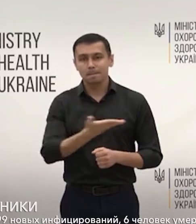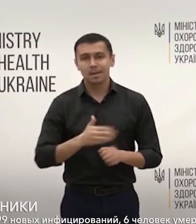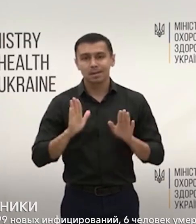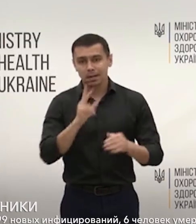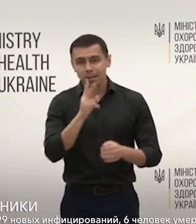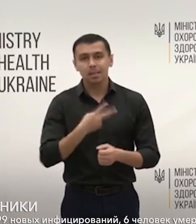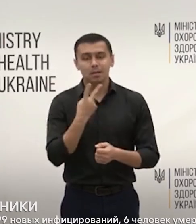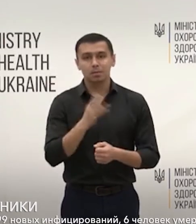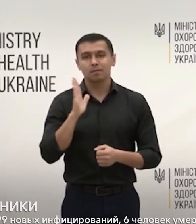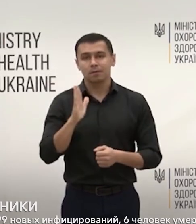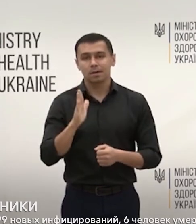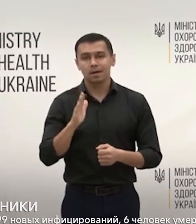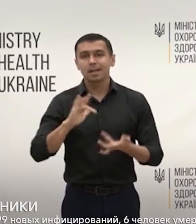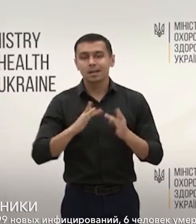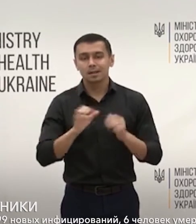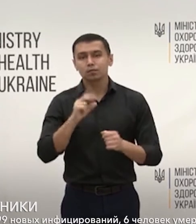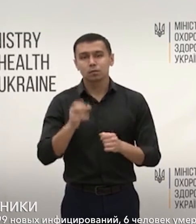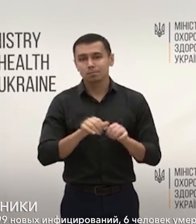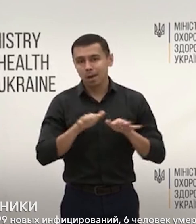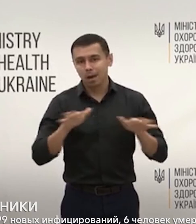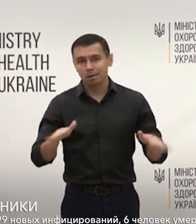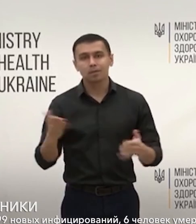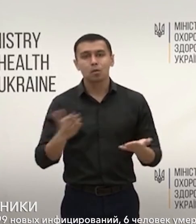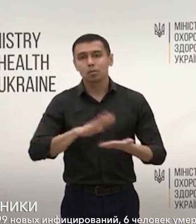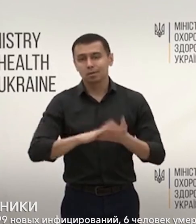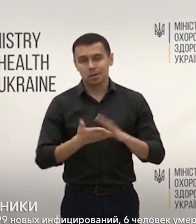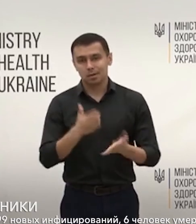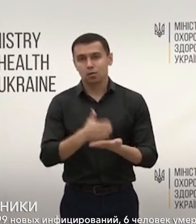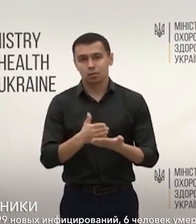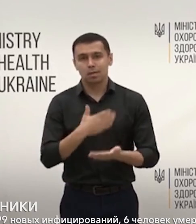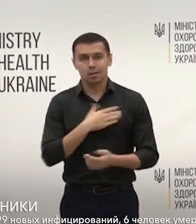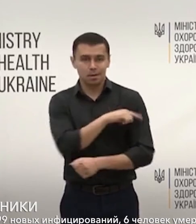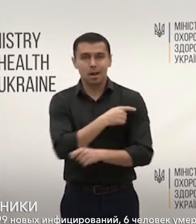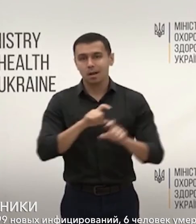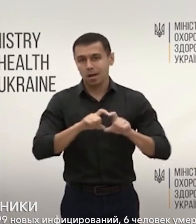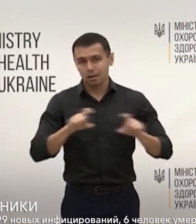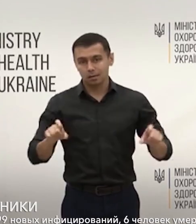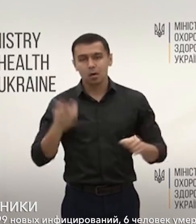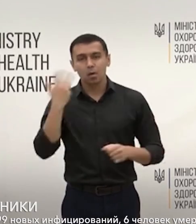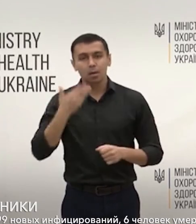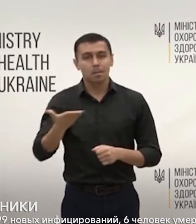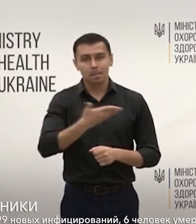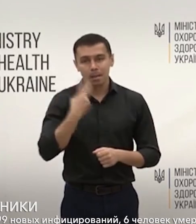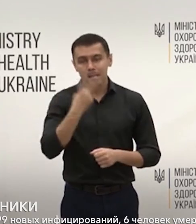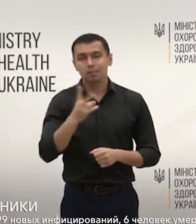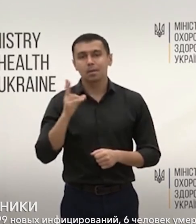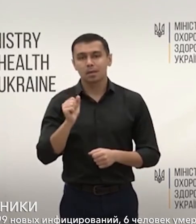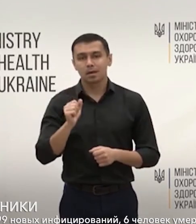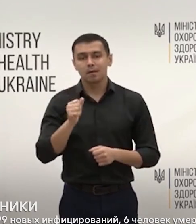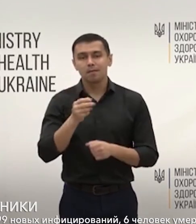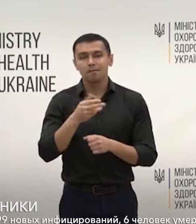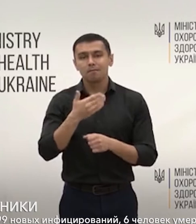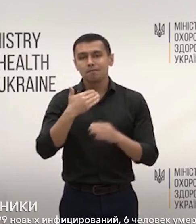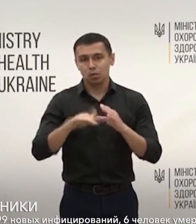тільки дивимося в інтернеті, в соцмережах, в якому стані знаходяться наші лікарні. Коли ми дивимося на відео